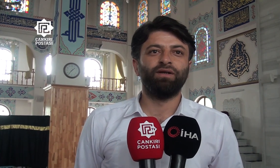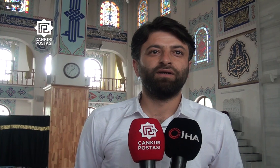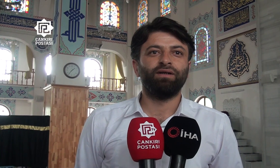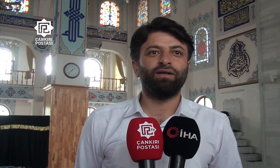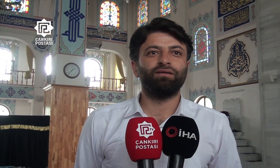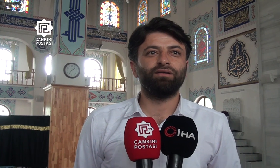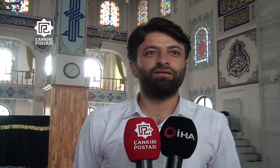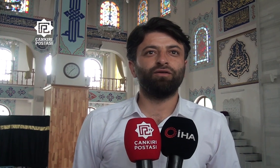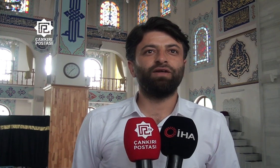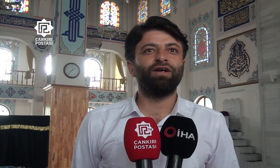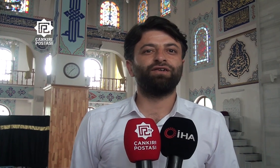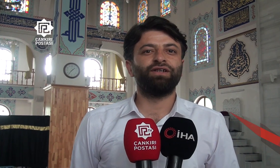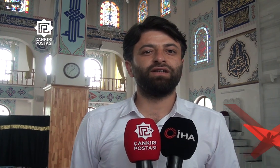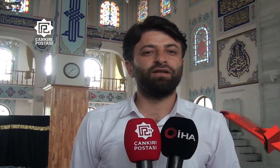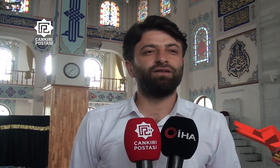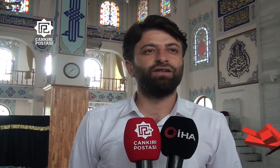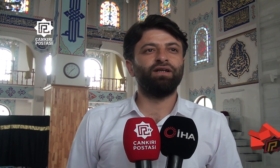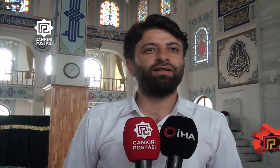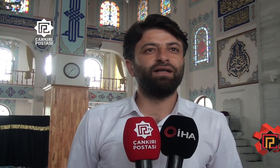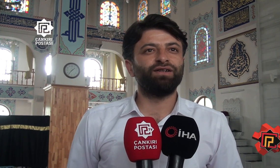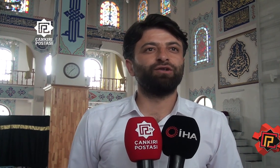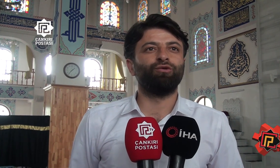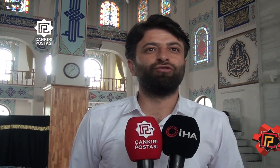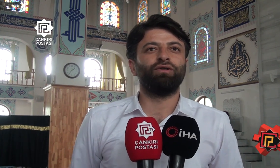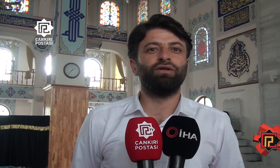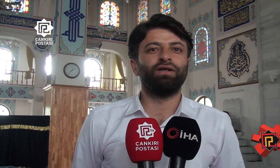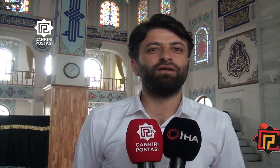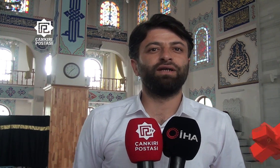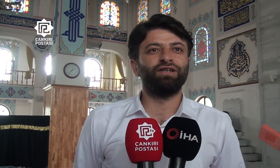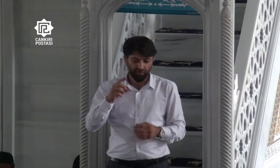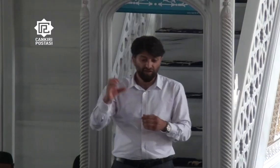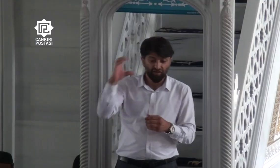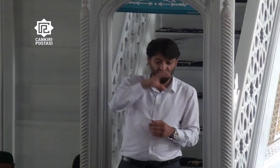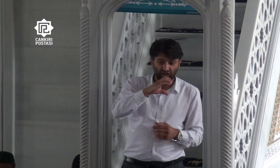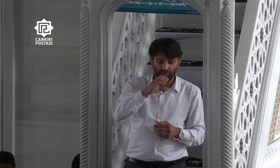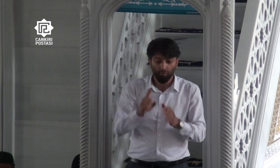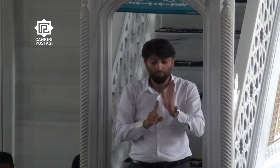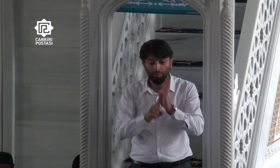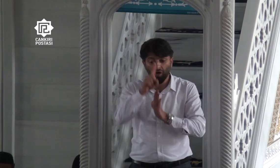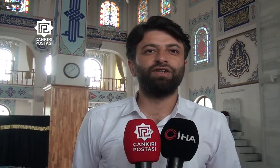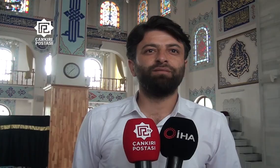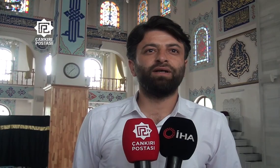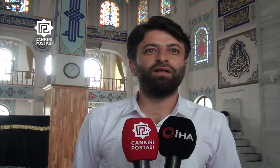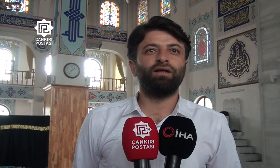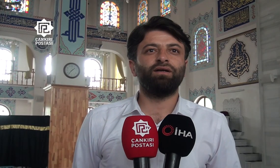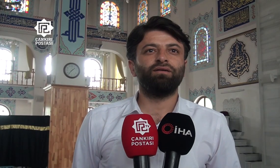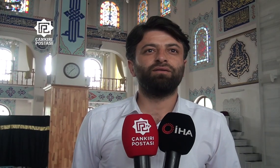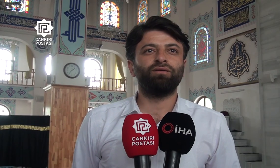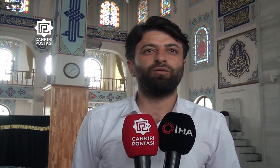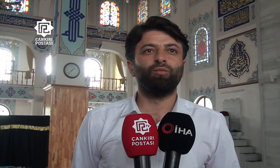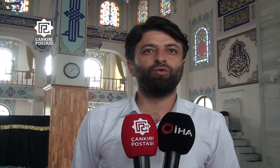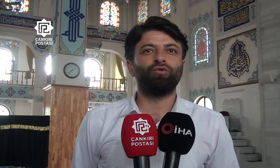hakimim. Yavaş yavaş dili genişletiyoruz. Geliştirmeye çalışıyoruz. İşitme